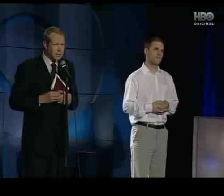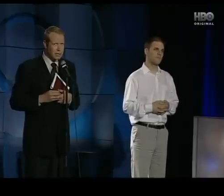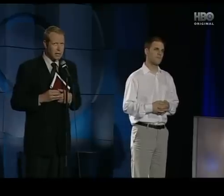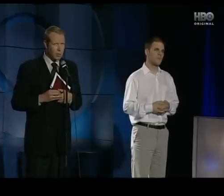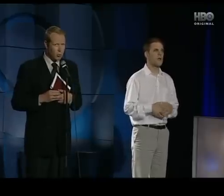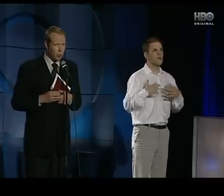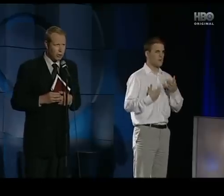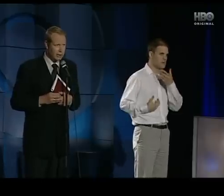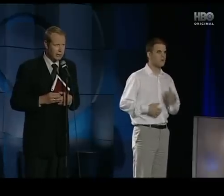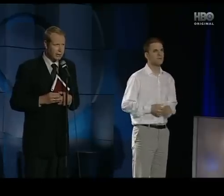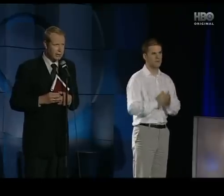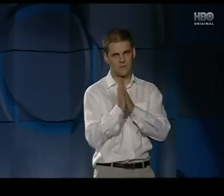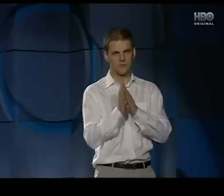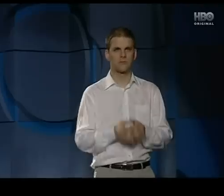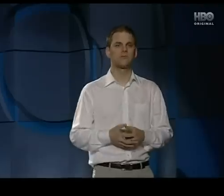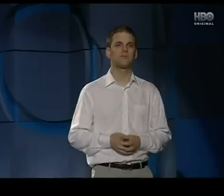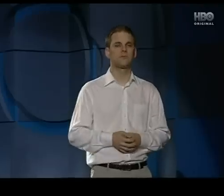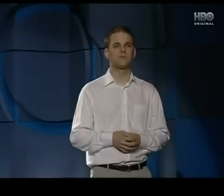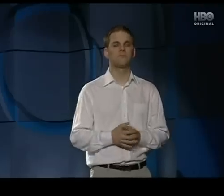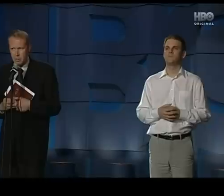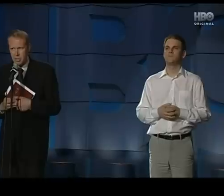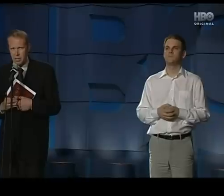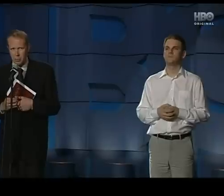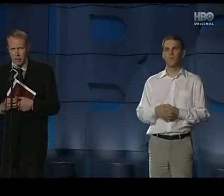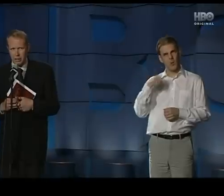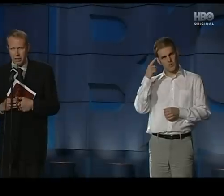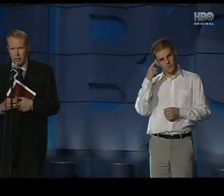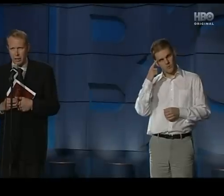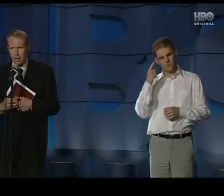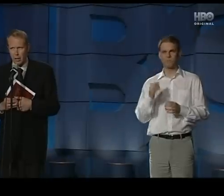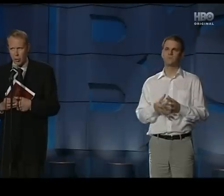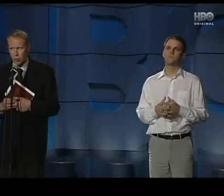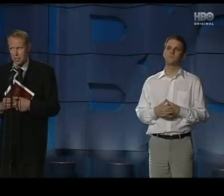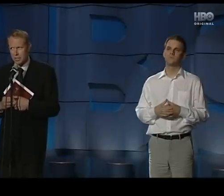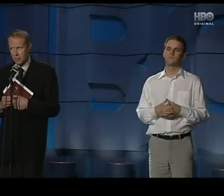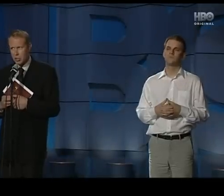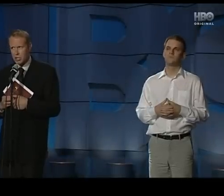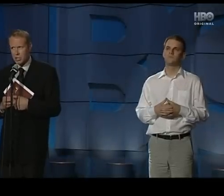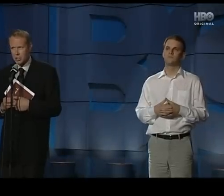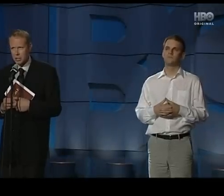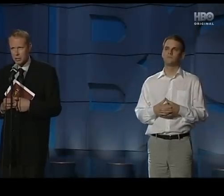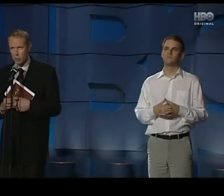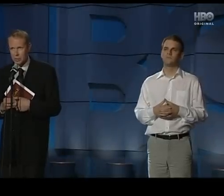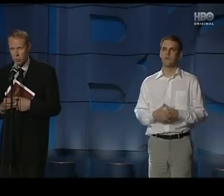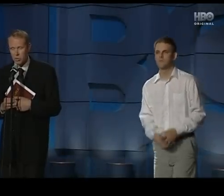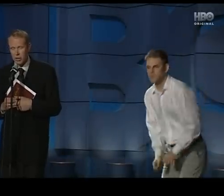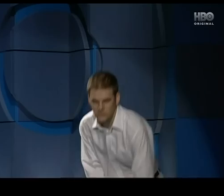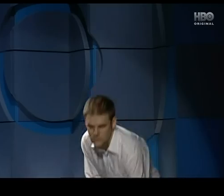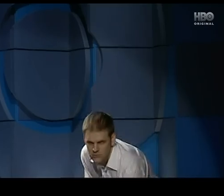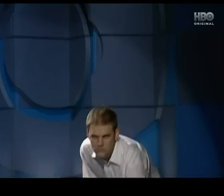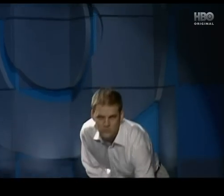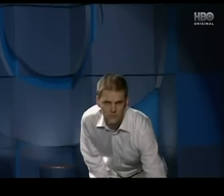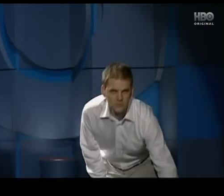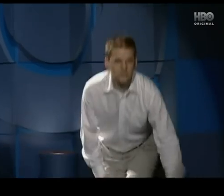Bratři a sestry, na úvod se zamysleme, abychom zde vyčistili tu